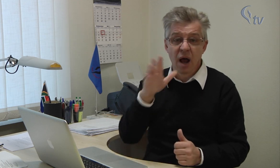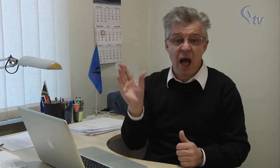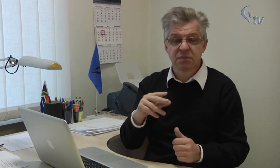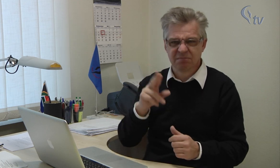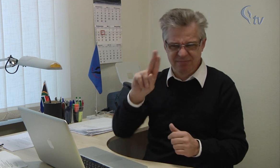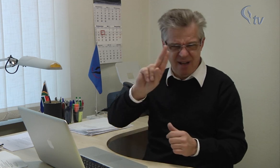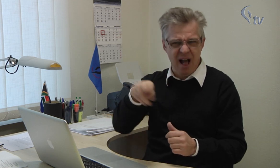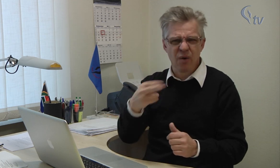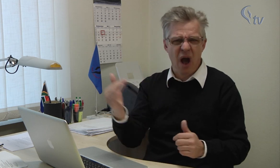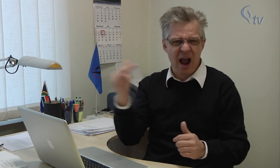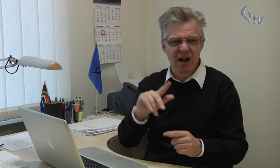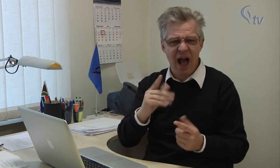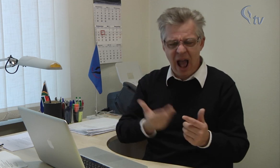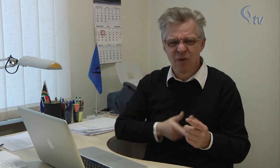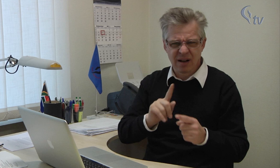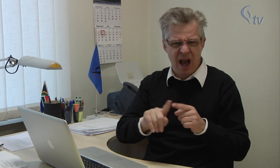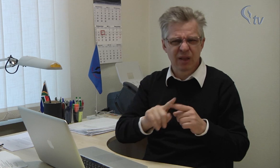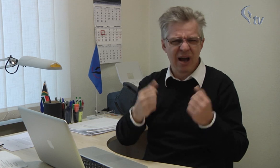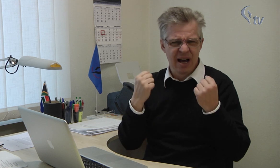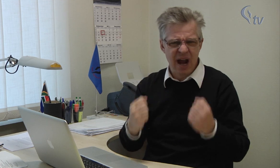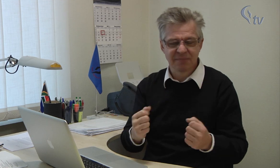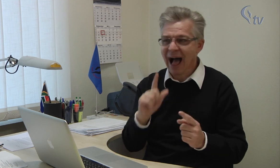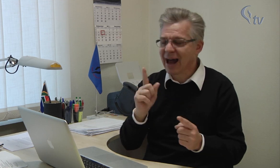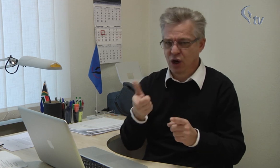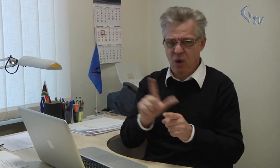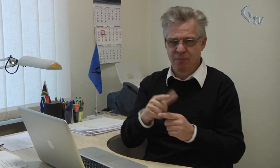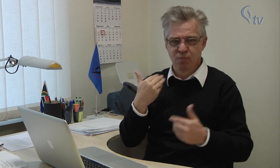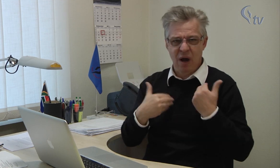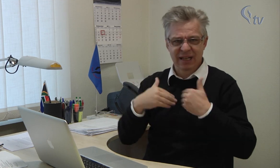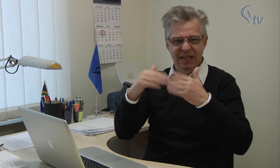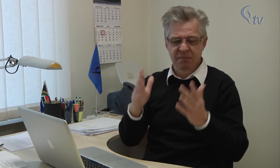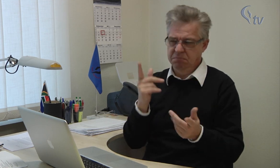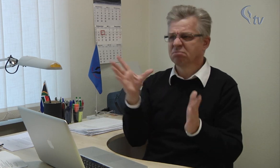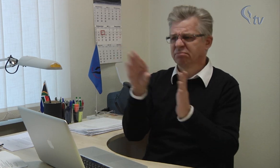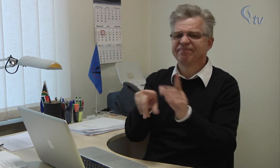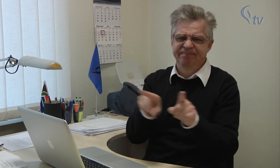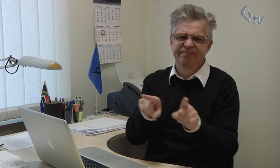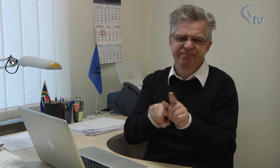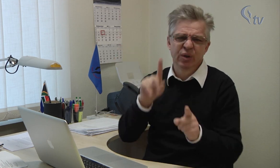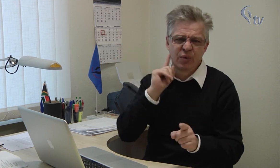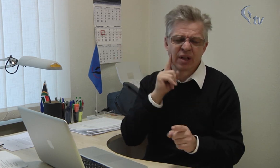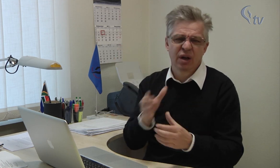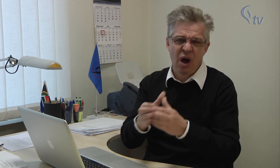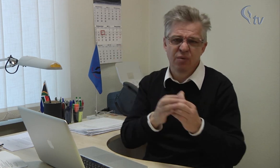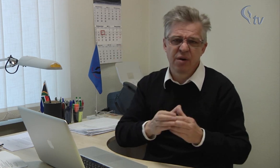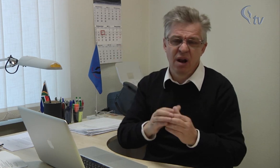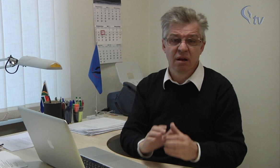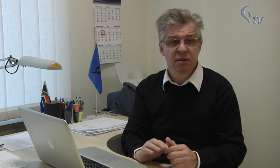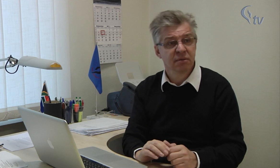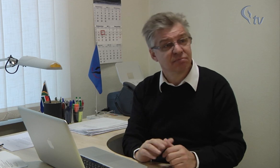. 2011. aastal läksime üle eurole ja elu läks natukene raskemaks, eriti puuetega inimeste jaoks ja samuti